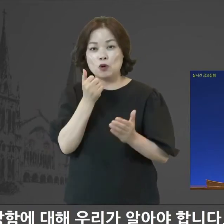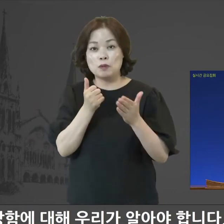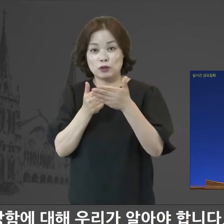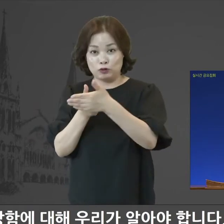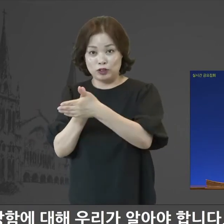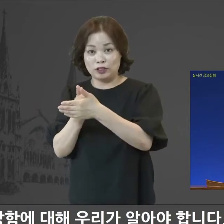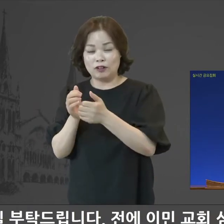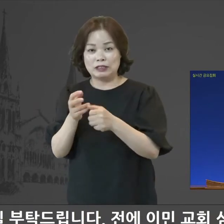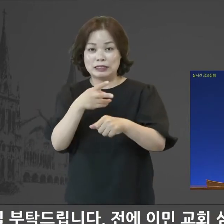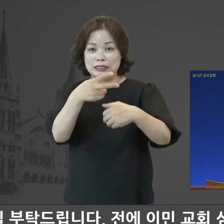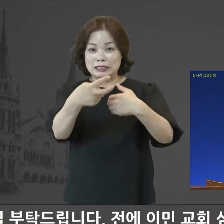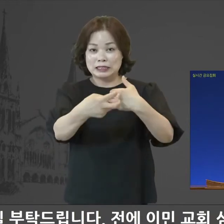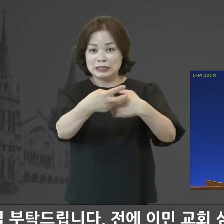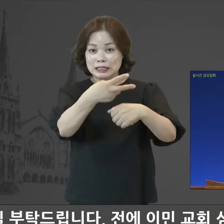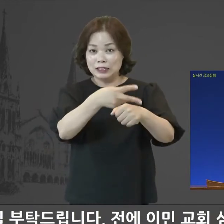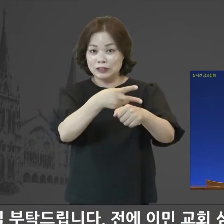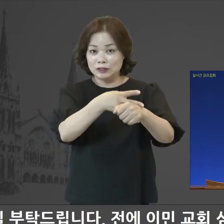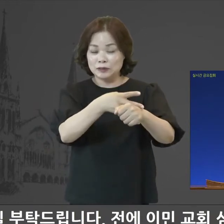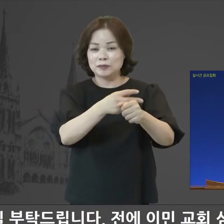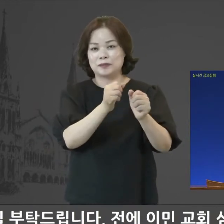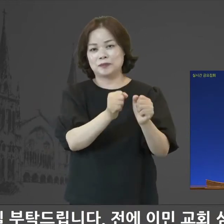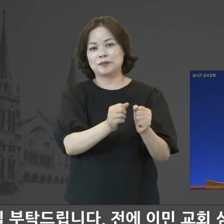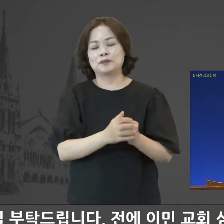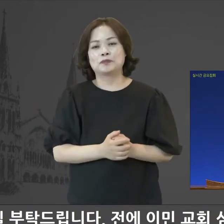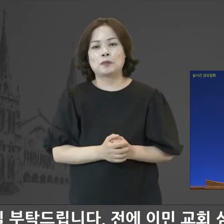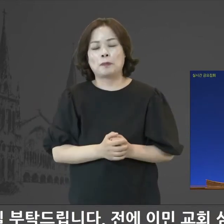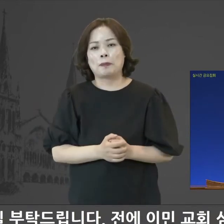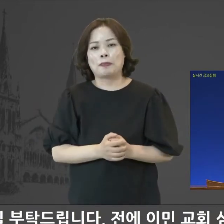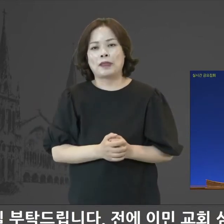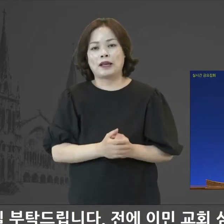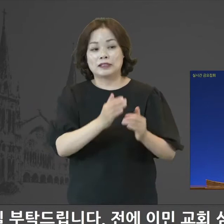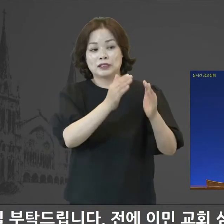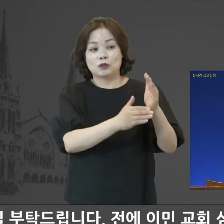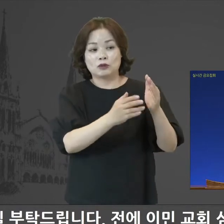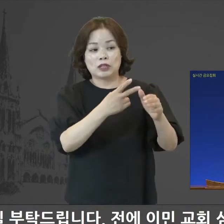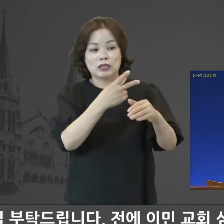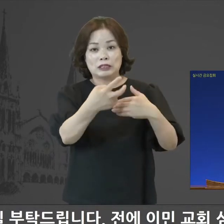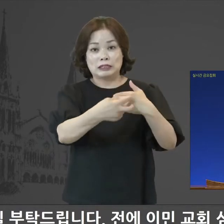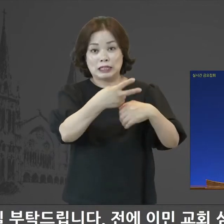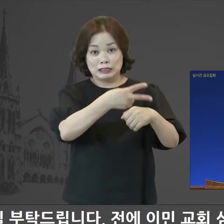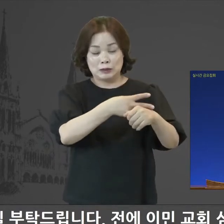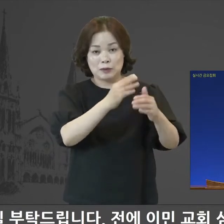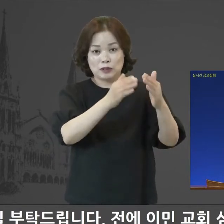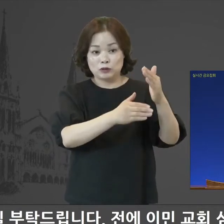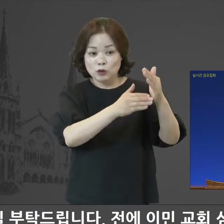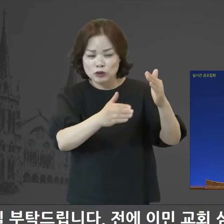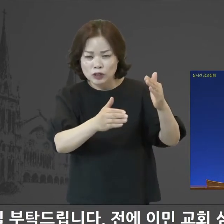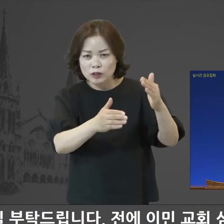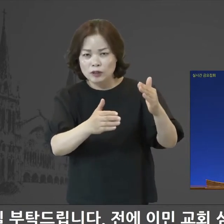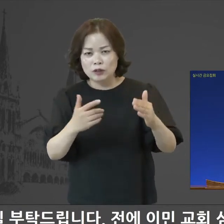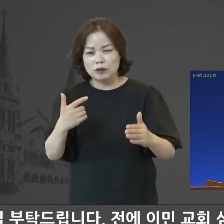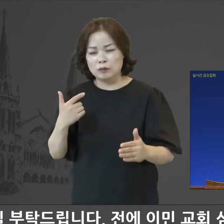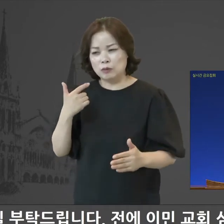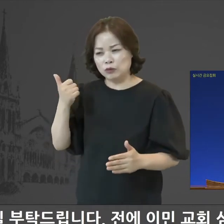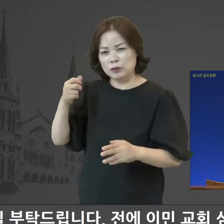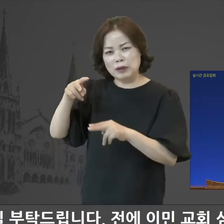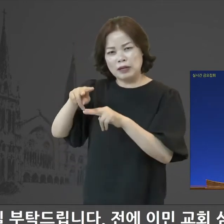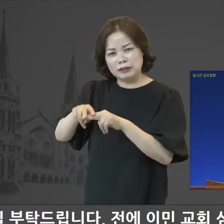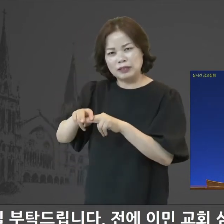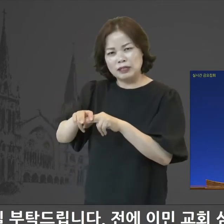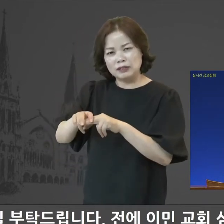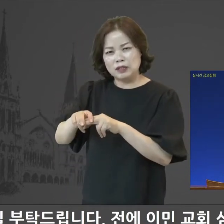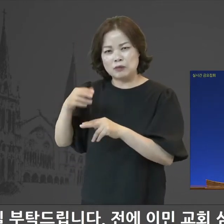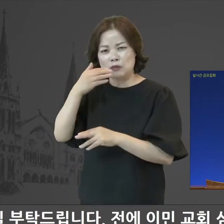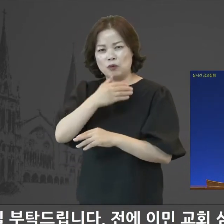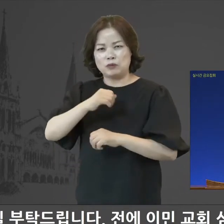의사 이제 성도님이 계셨습니다. 이제 그 성도님께서, 목사님들이 이제 좀 앉아 있는 시간이 많잖아요.